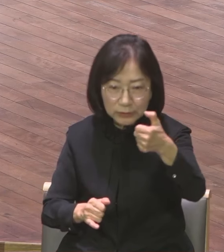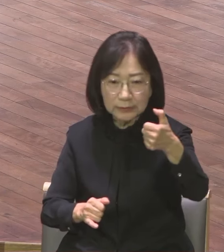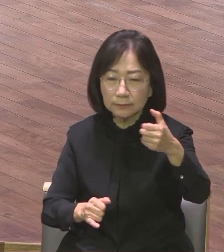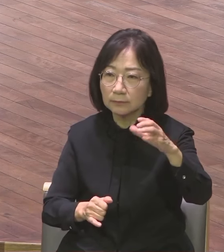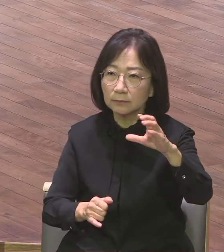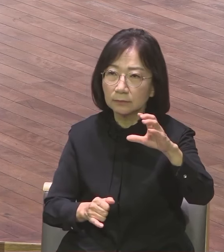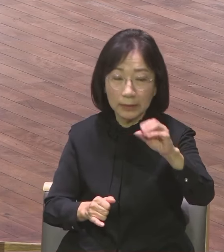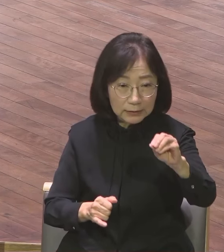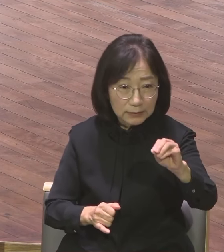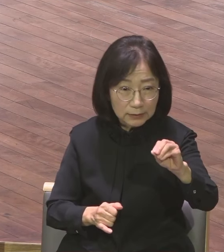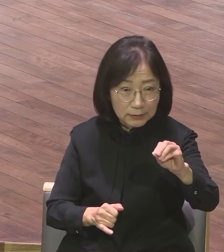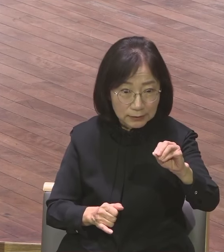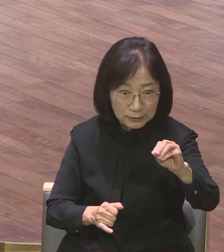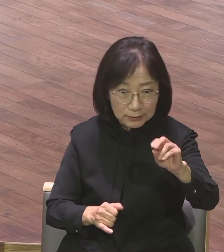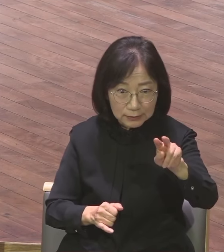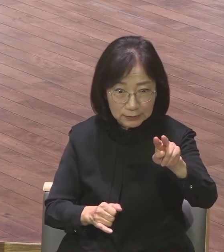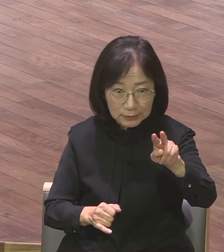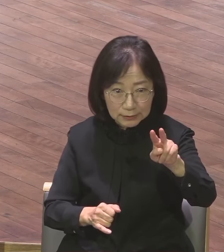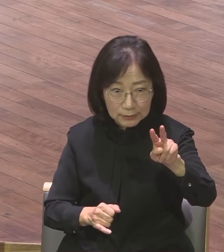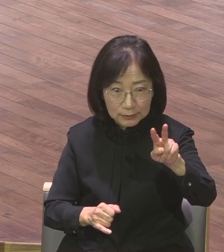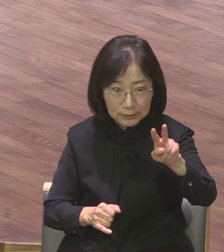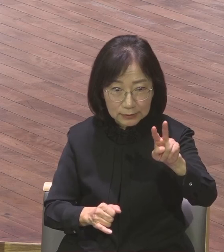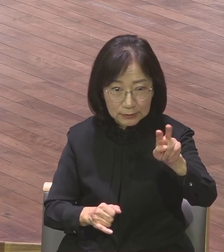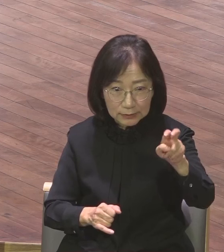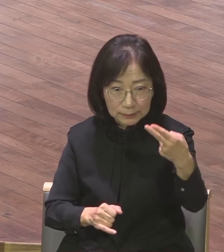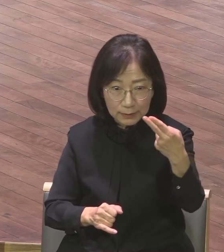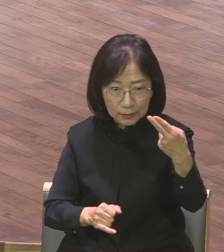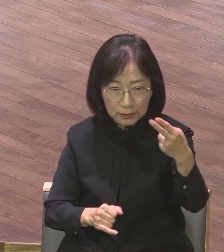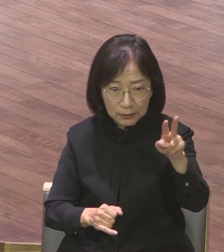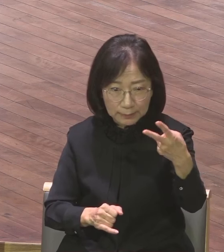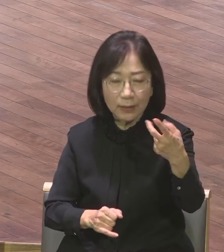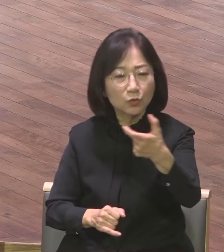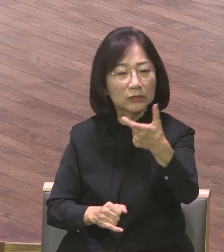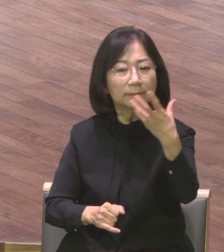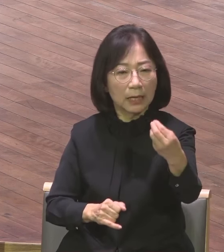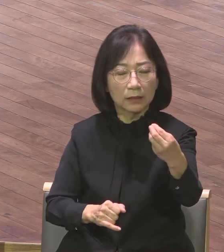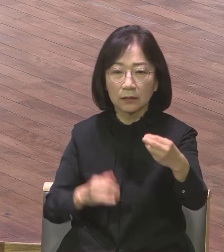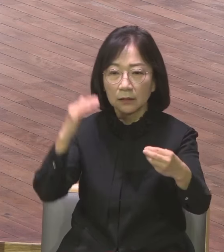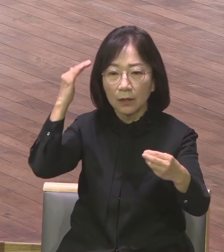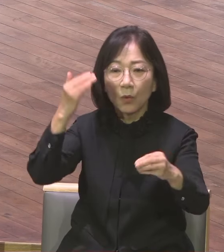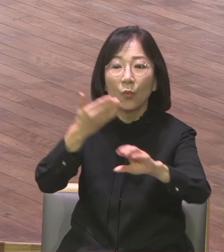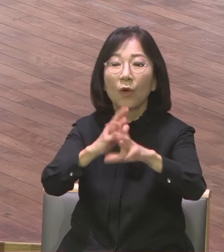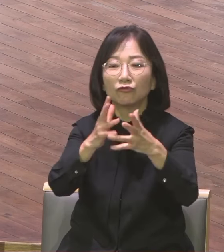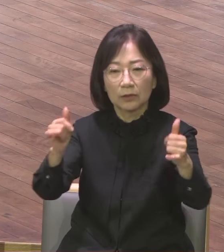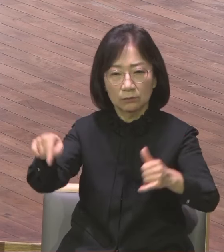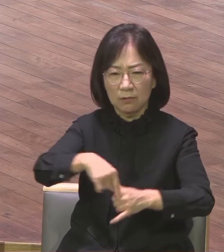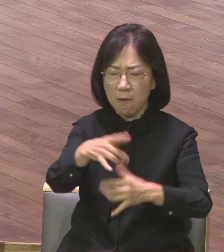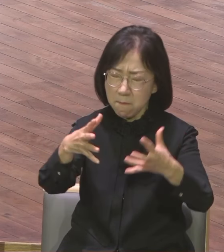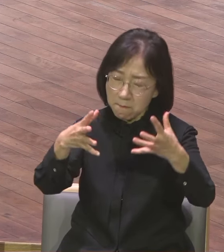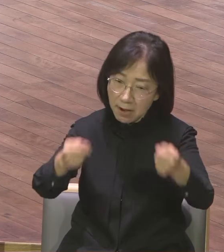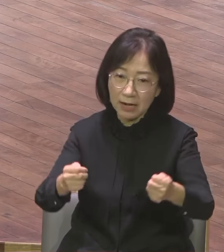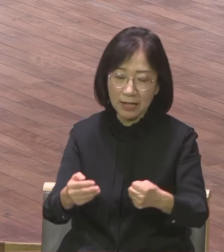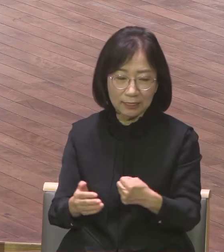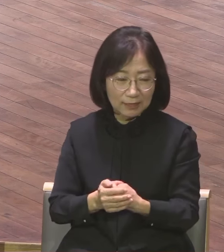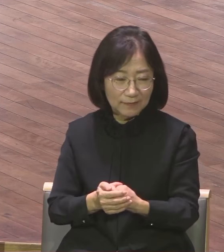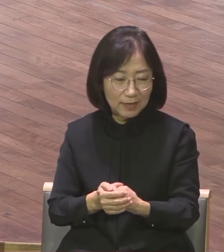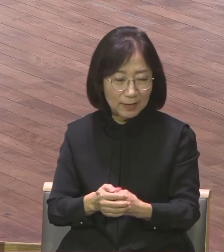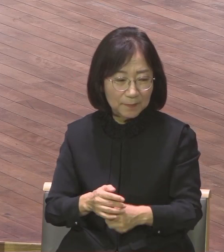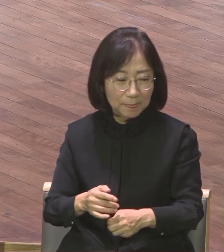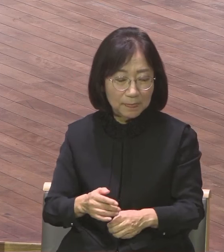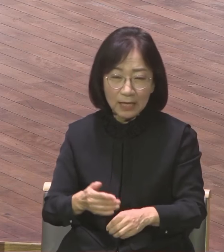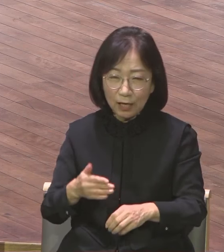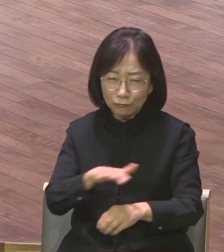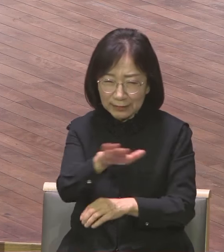해외 땅끝까지 만민에게 우리가 선교를 열정을 가지고 세계로 향해 나가야 돼 있지만은 국내에 들어와 있는